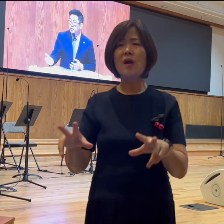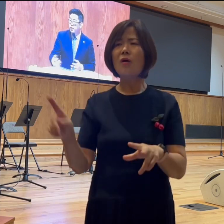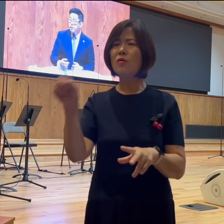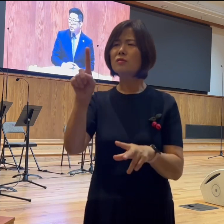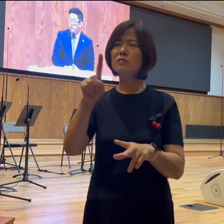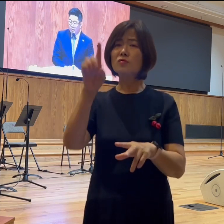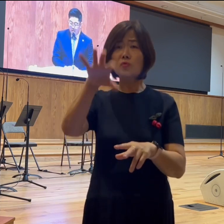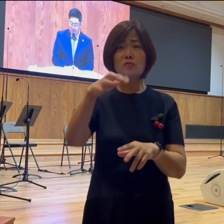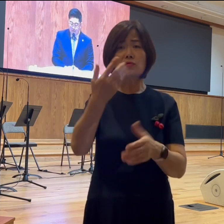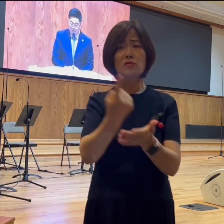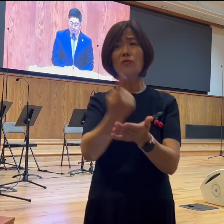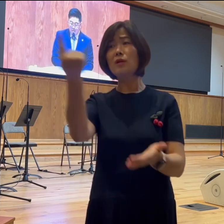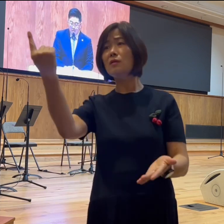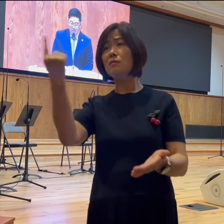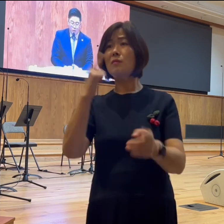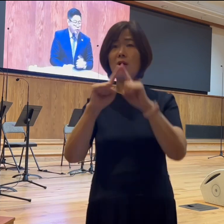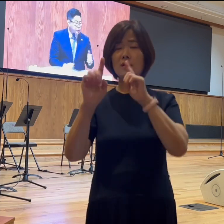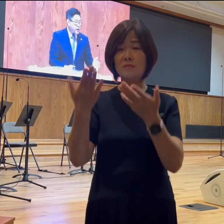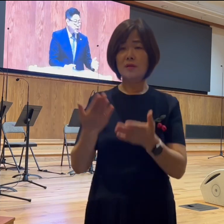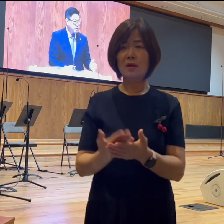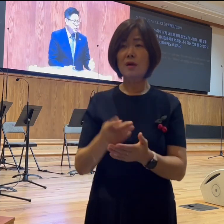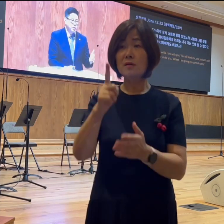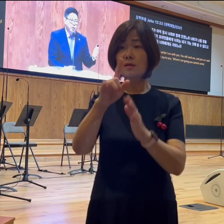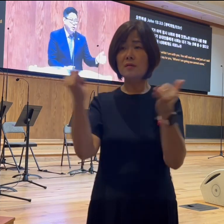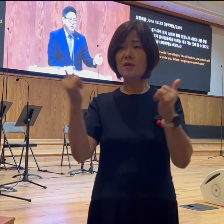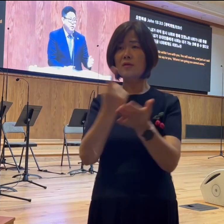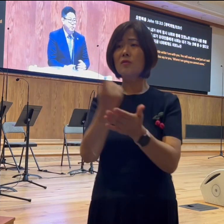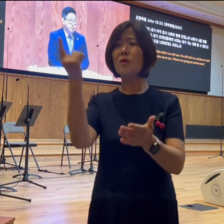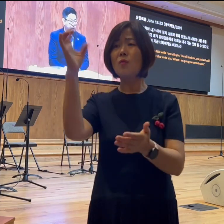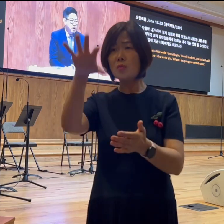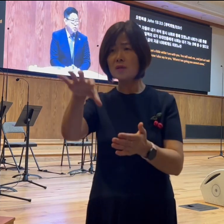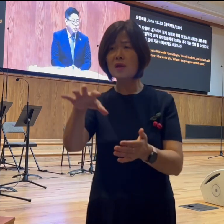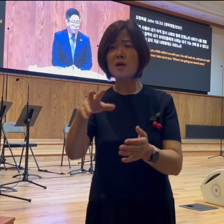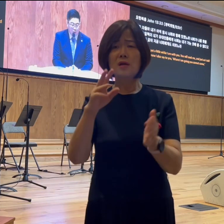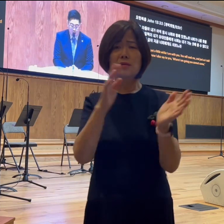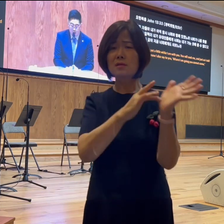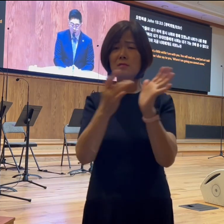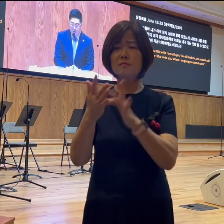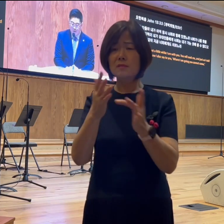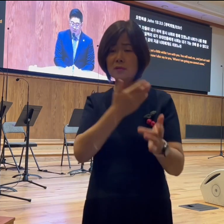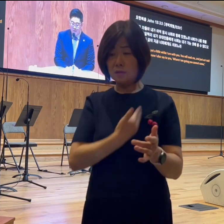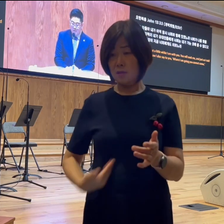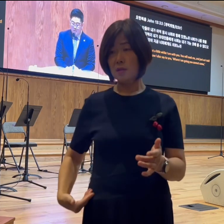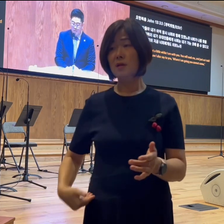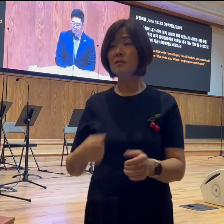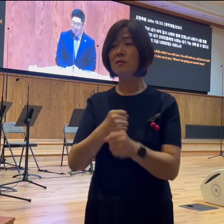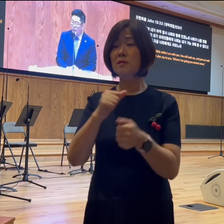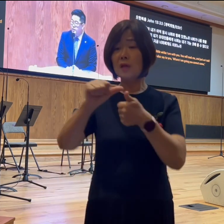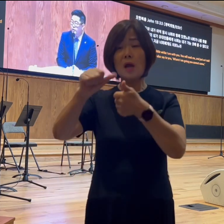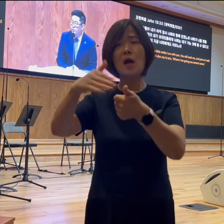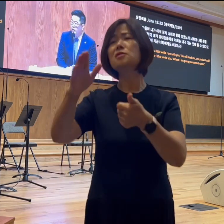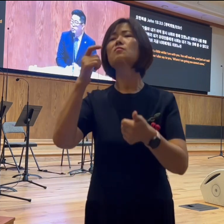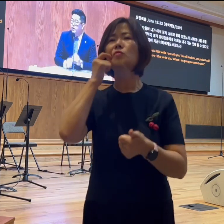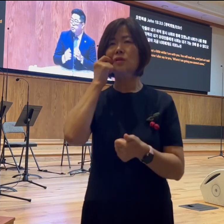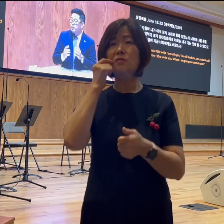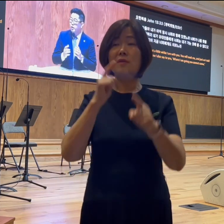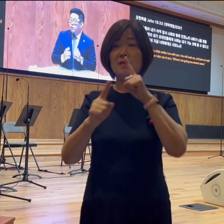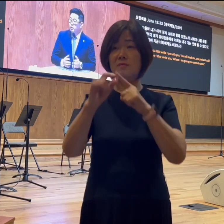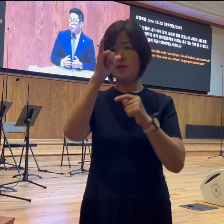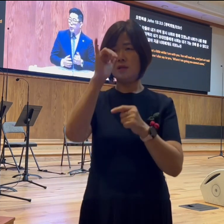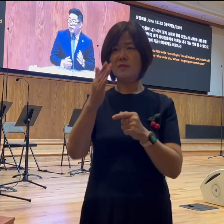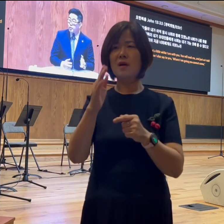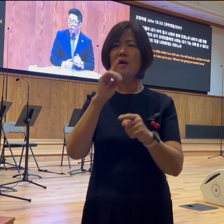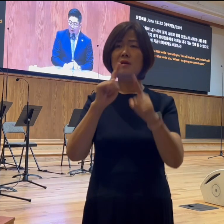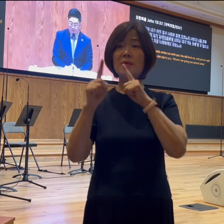가시겠대요. 그리고 그분이 가시는 곳에 너희는 지금 따라올 수 없다, 그렇게 말씀하십니다. 그 말씀을